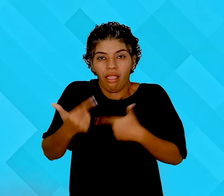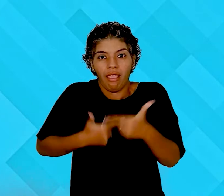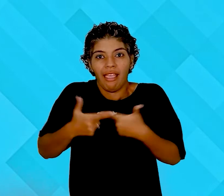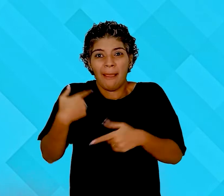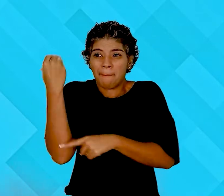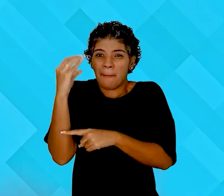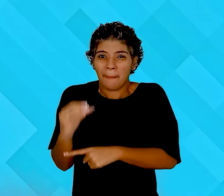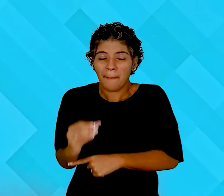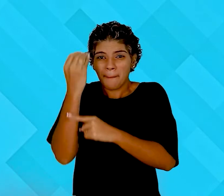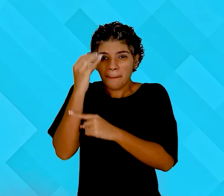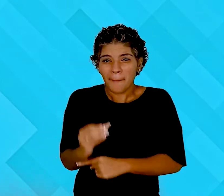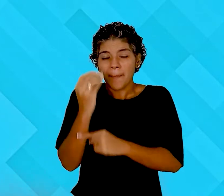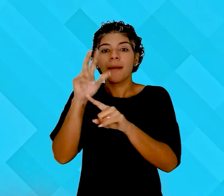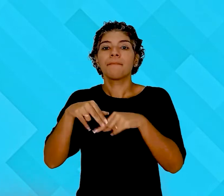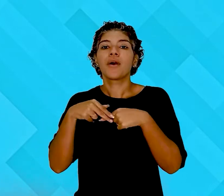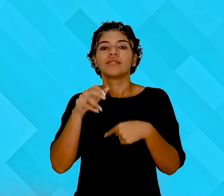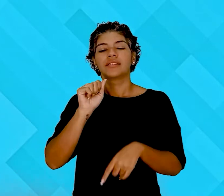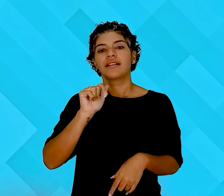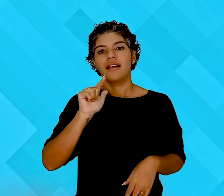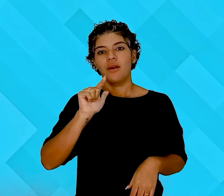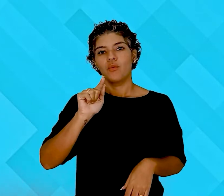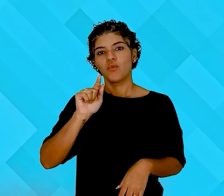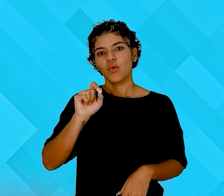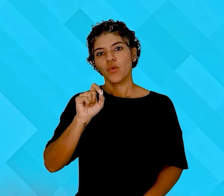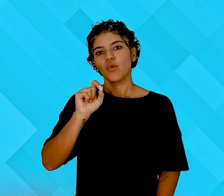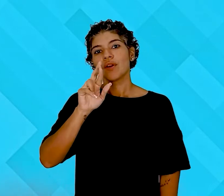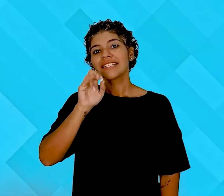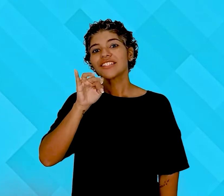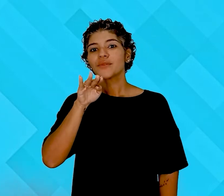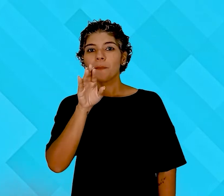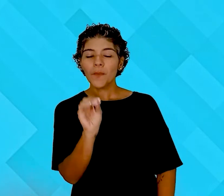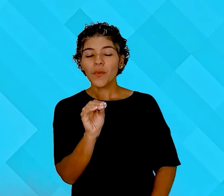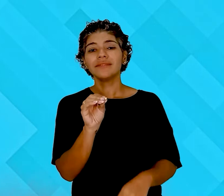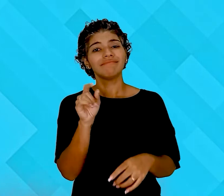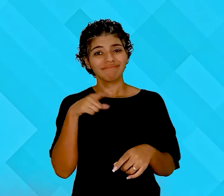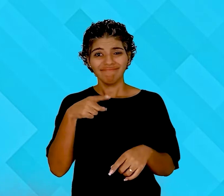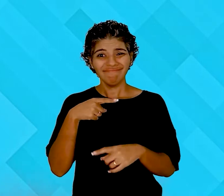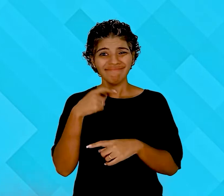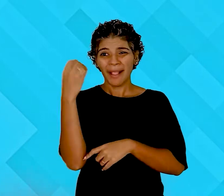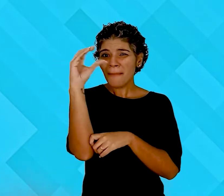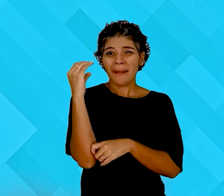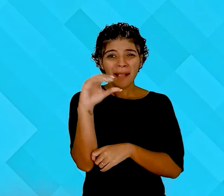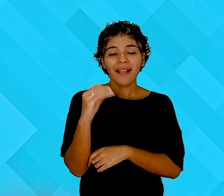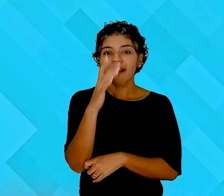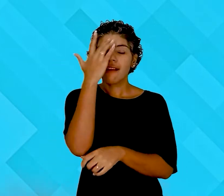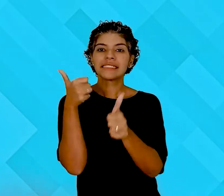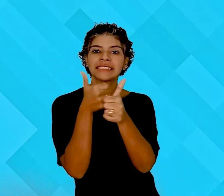próprio influenciador, a marca, enfim, que seja, ela também é muito importante nesse motor do capitalismo de vigilância.